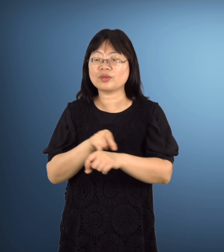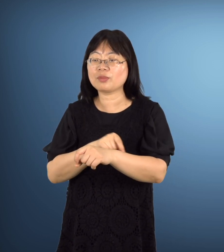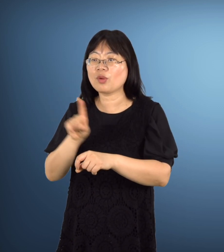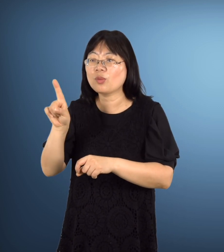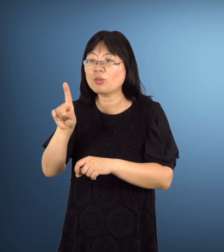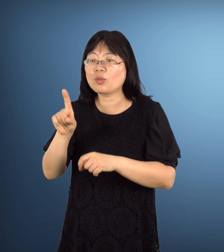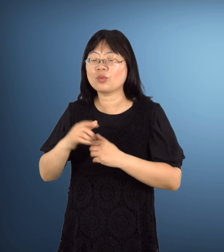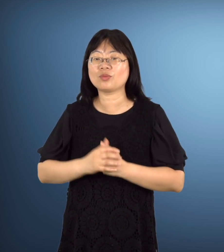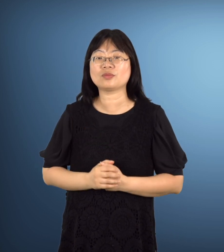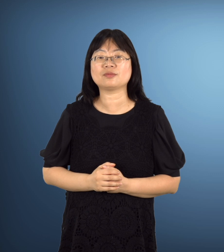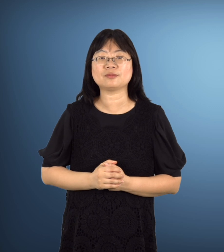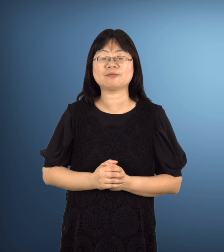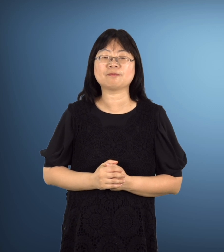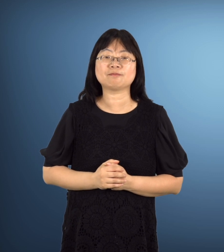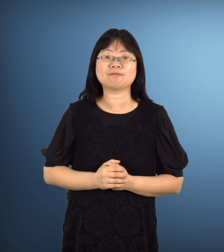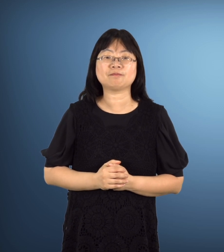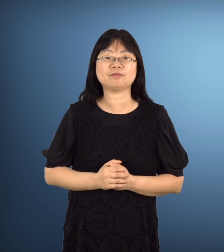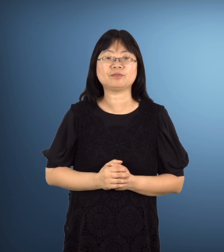특별히 이